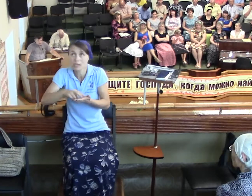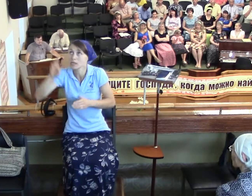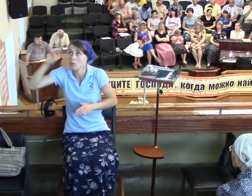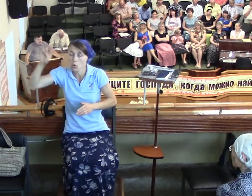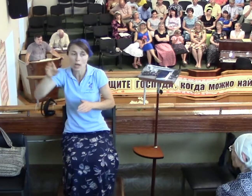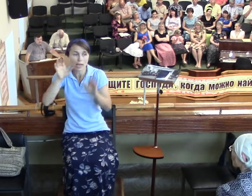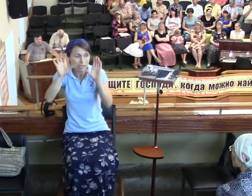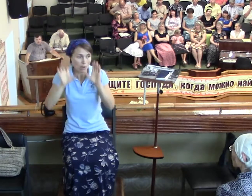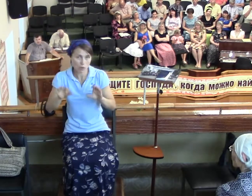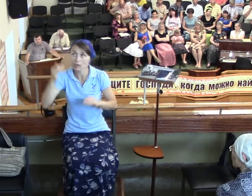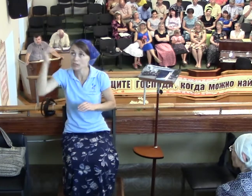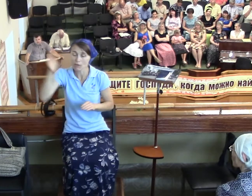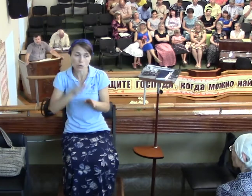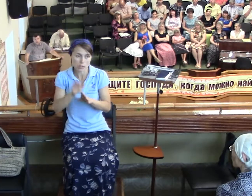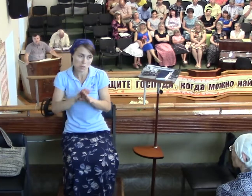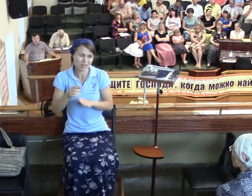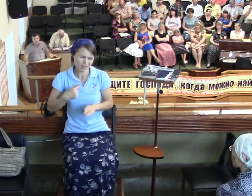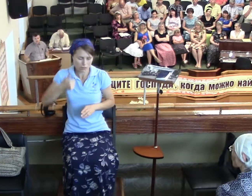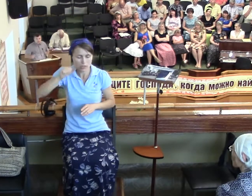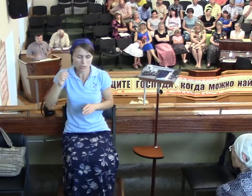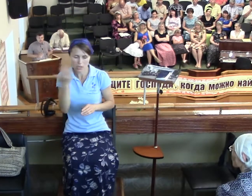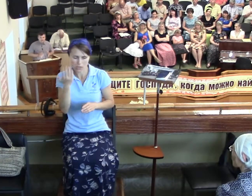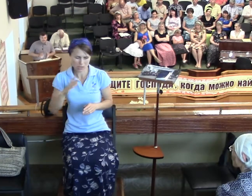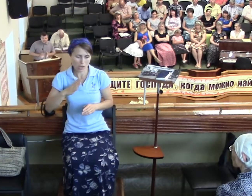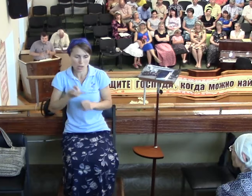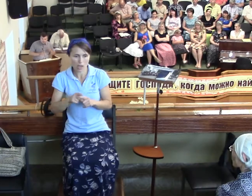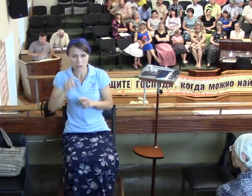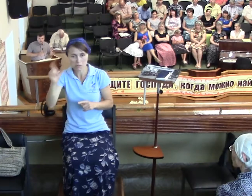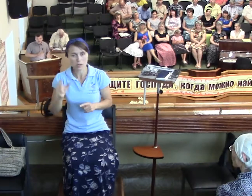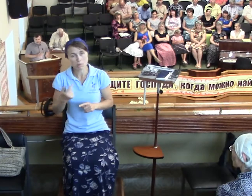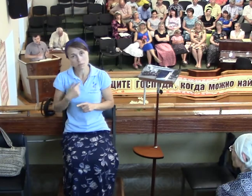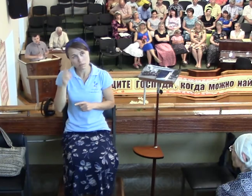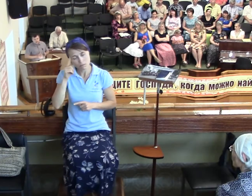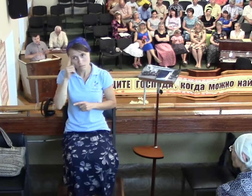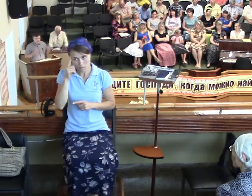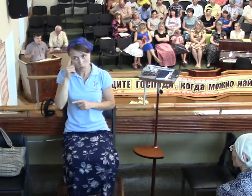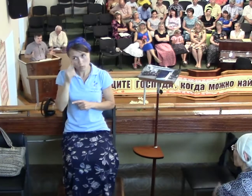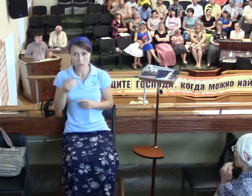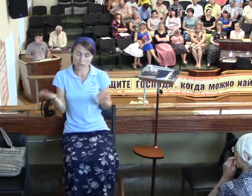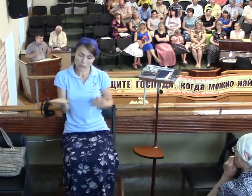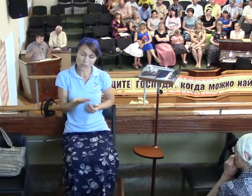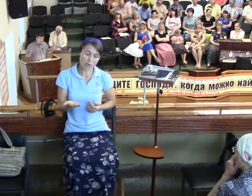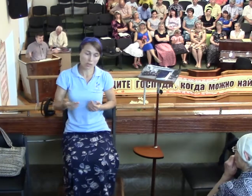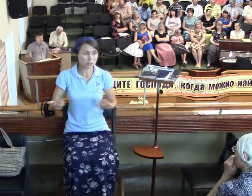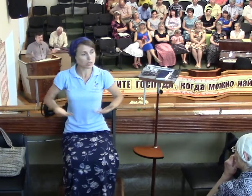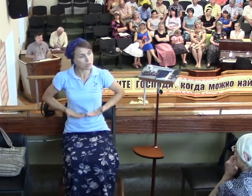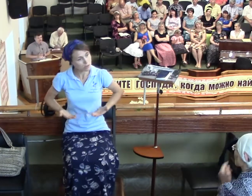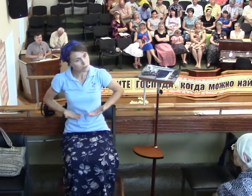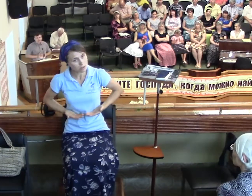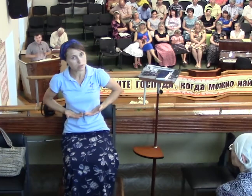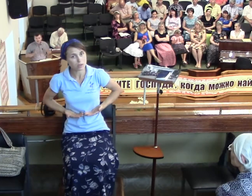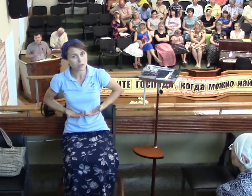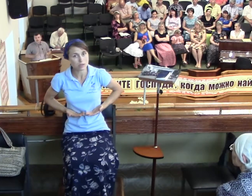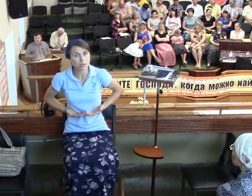исполнять. Вы знаете, я вчера, когда читал этот псалом, я думал, насколько бы наша жизнь, жизнь наших детей, вот нас, христиан,